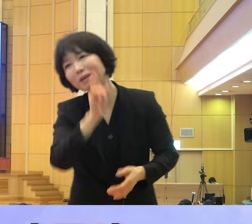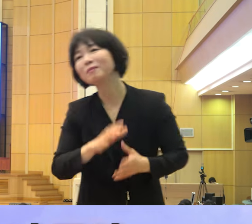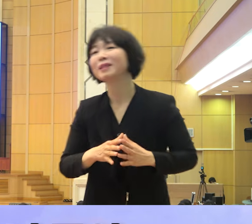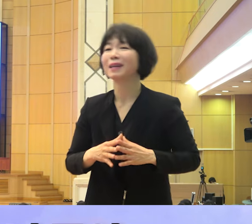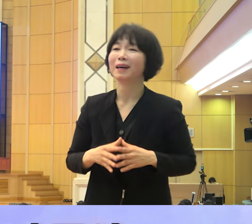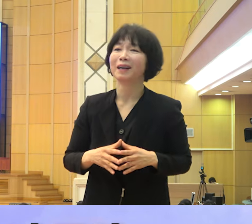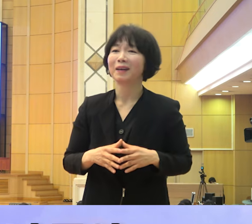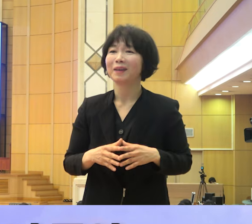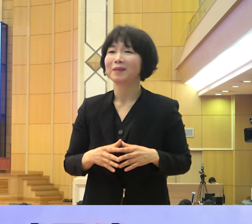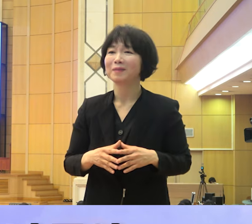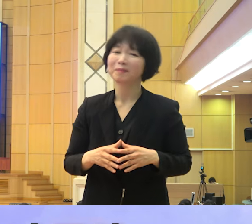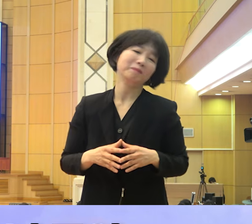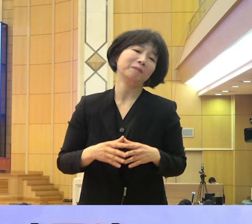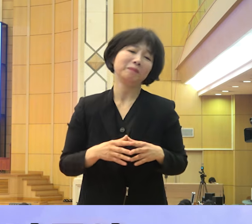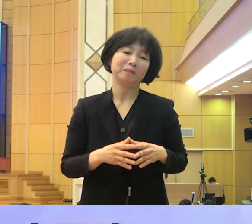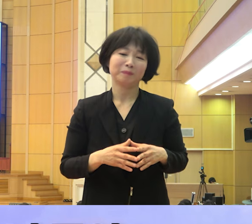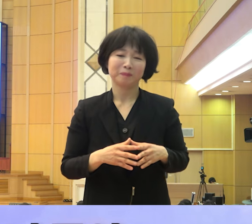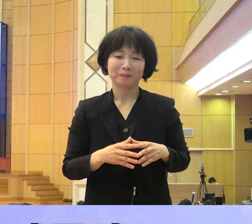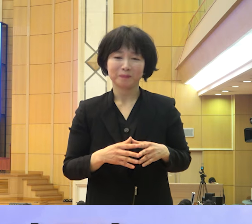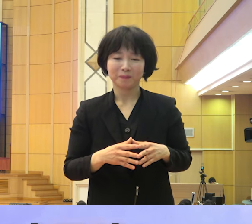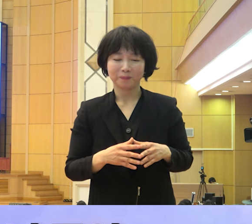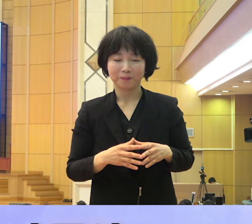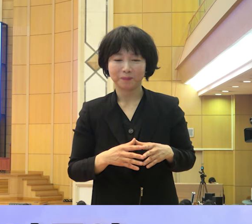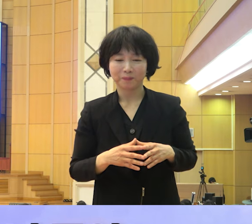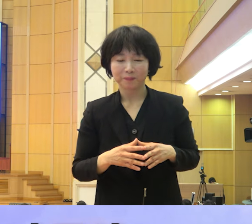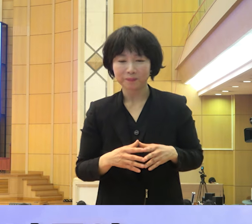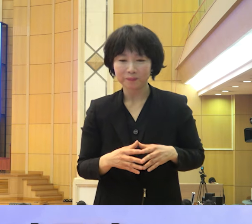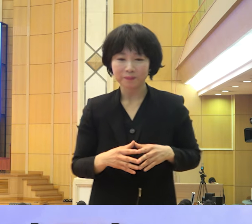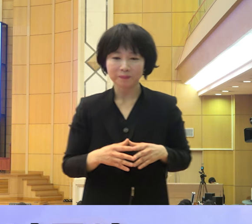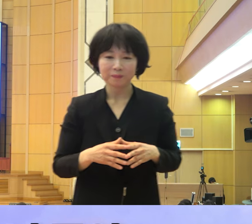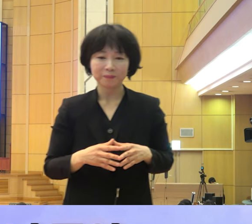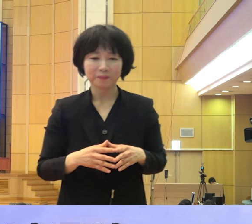하느냐, 말도 안 돼, 이런 얘기예요.